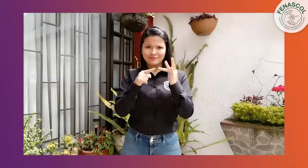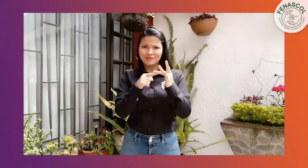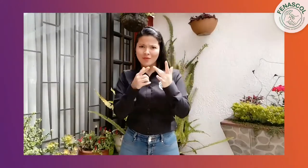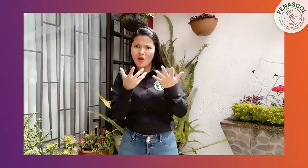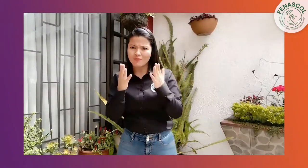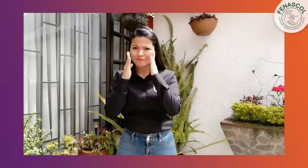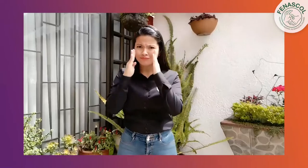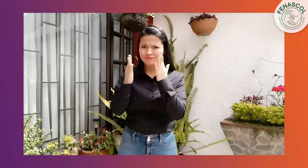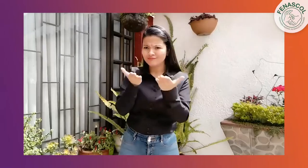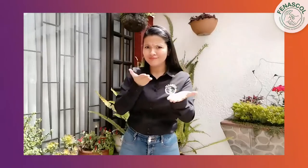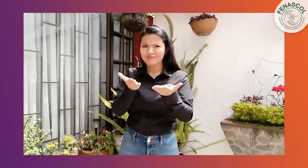más sobre nuestros